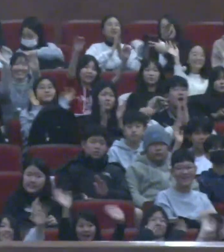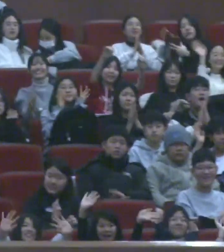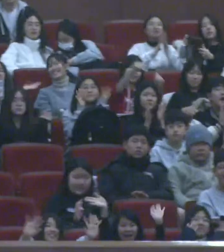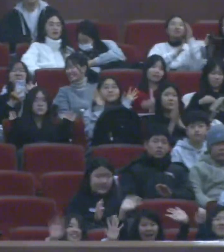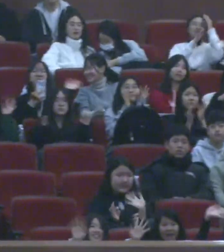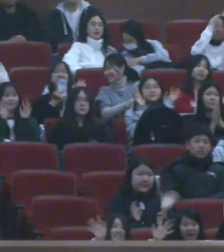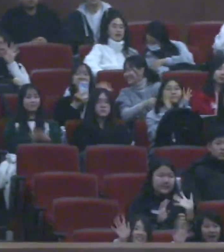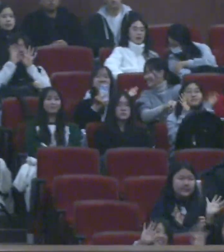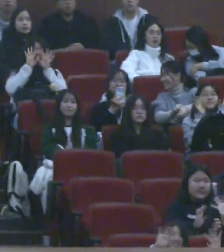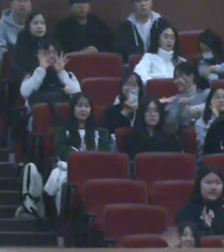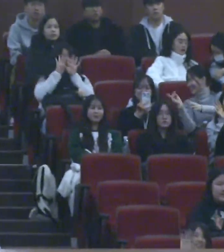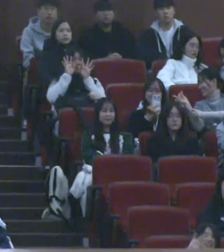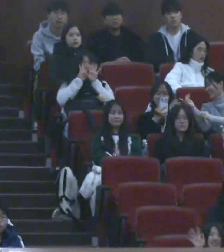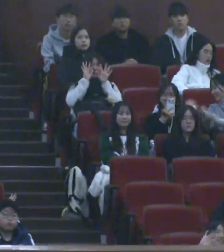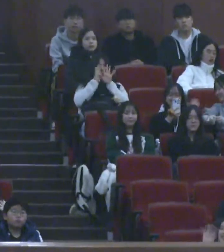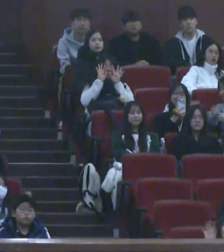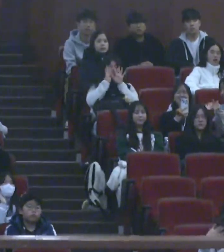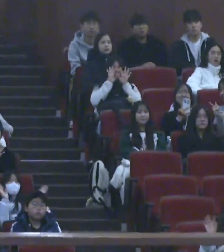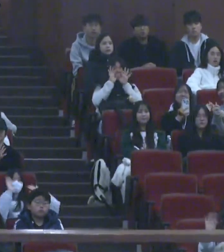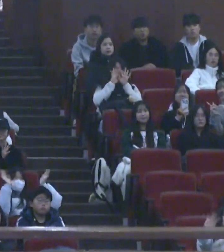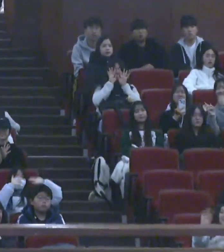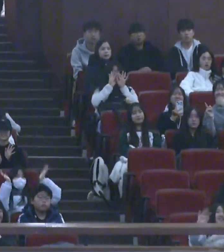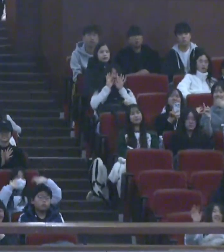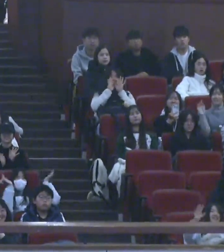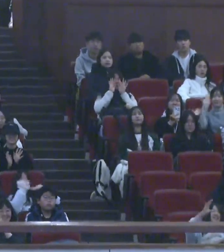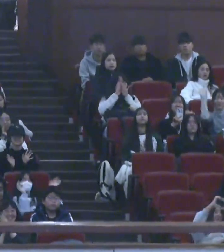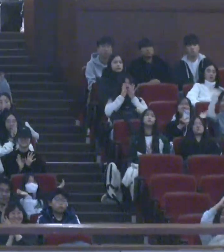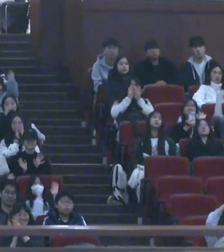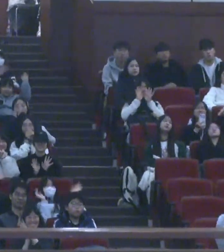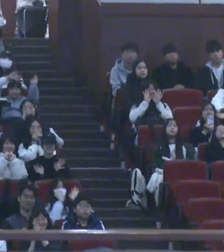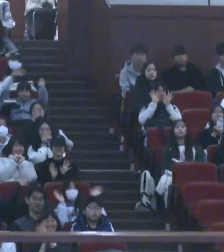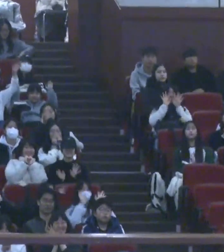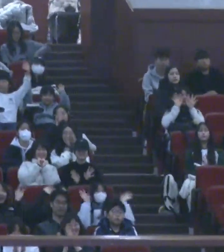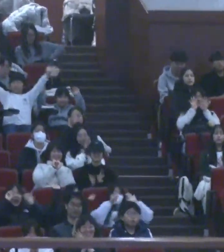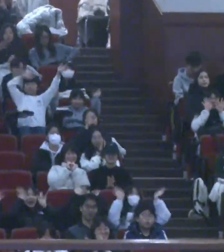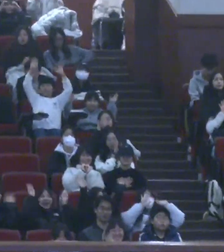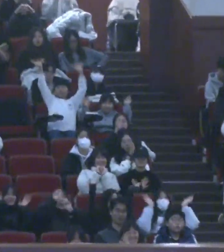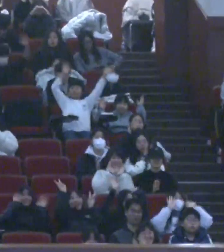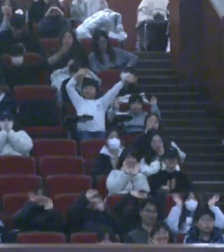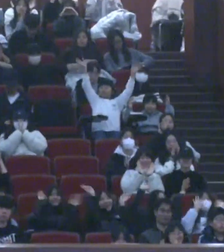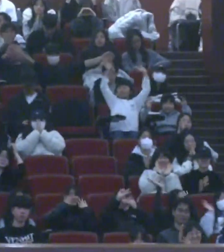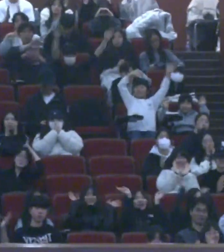I love you. I love you. I love you. I love you so much.